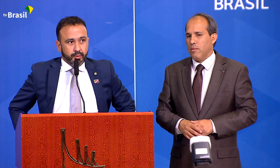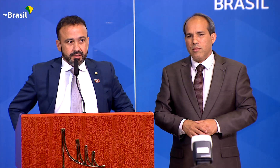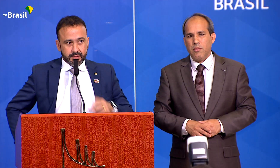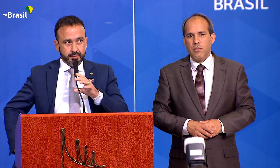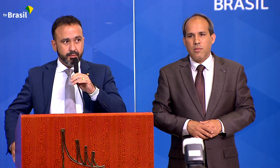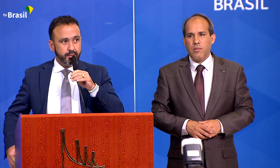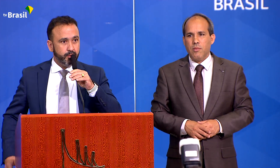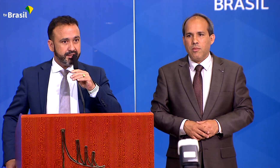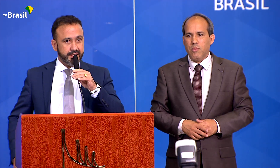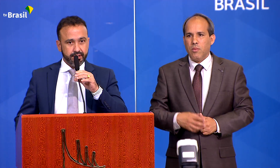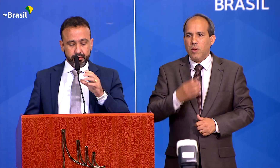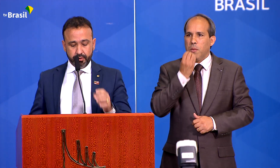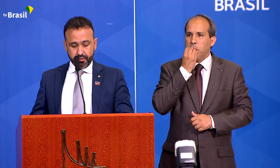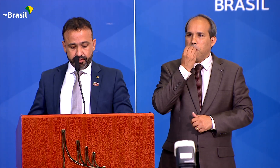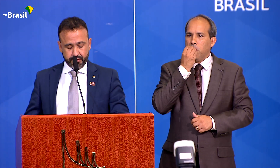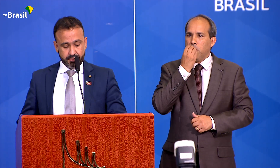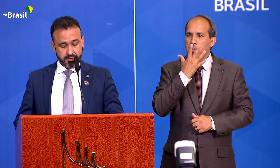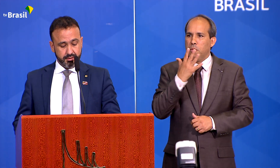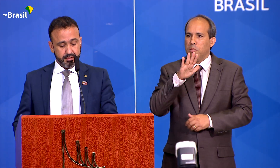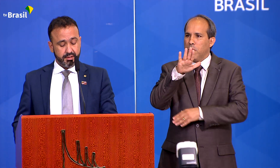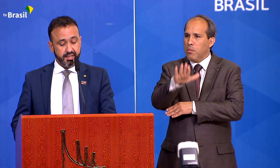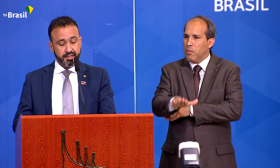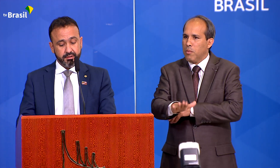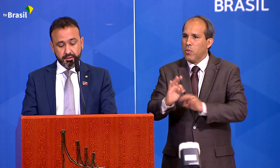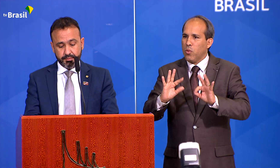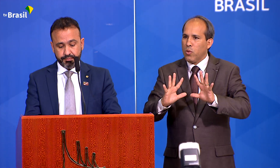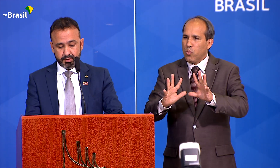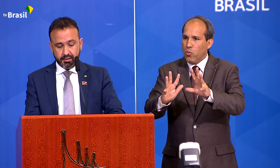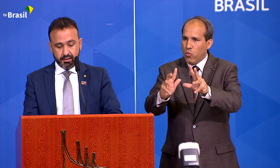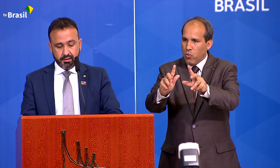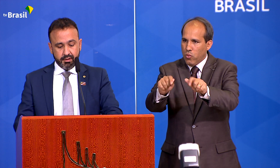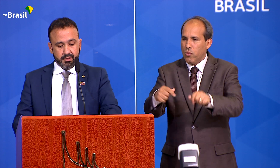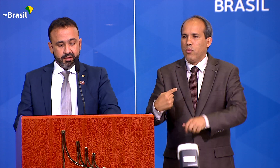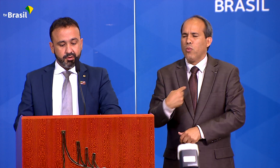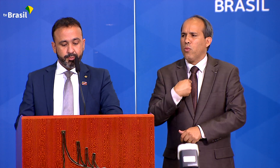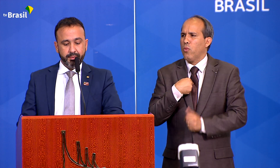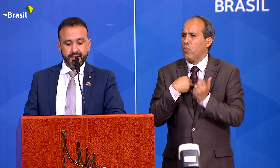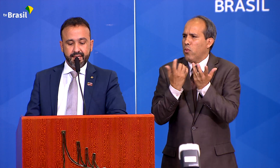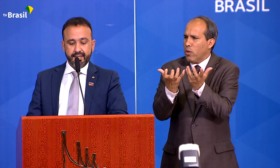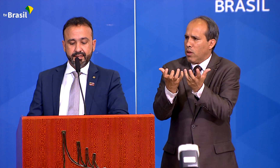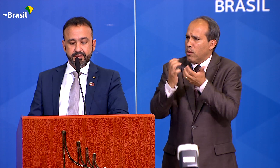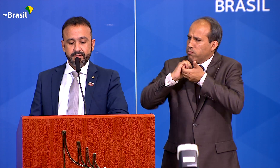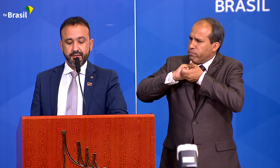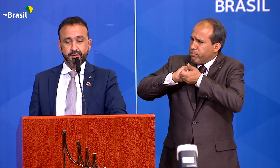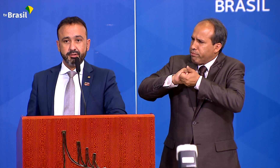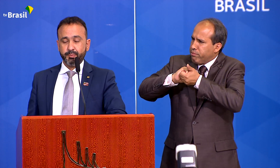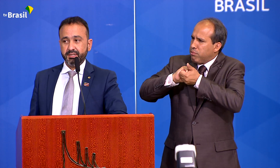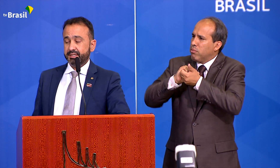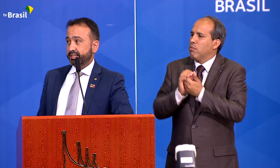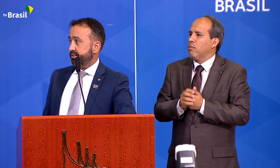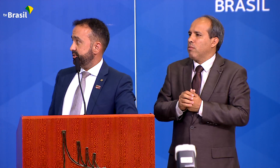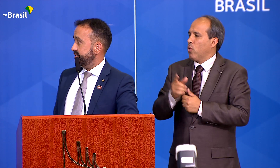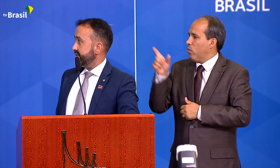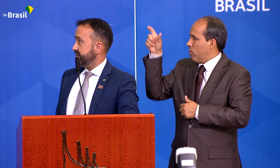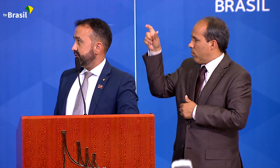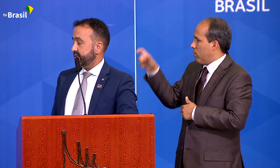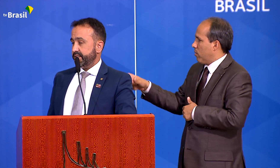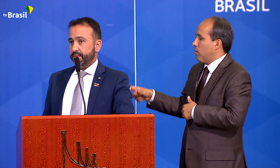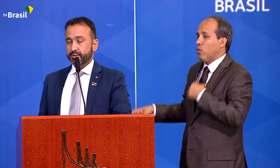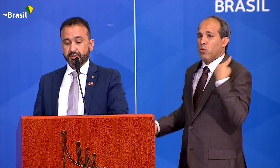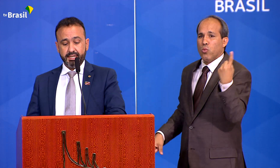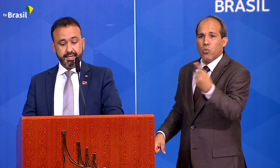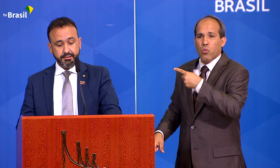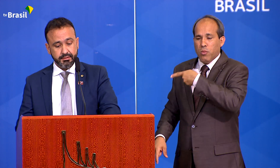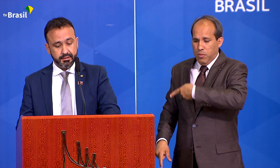uma bola Uma boa tarde a todos quero cumprimentar nosso Presidente